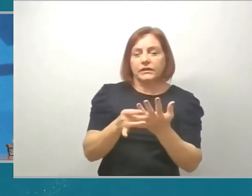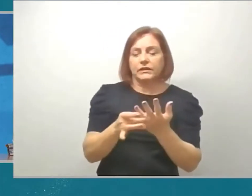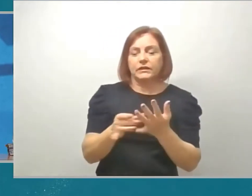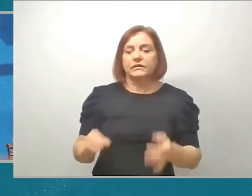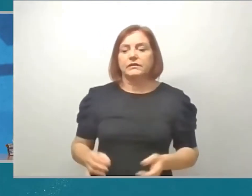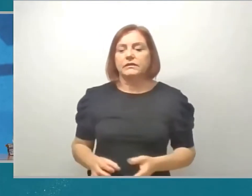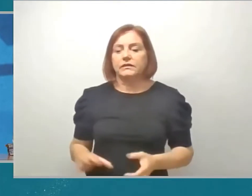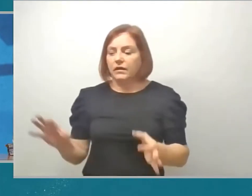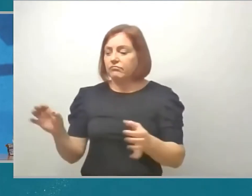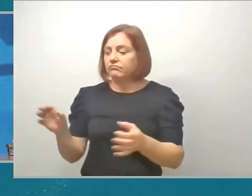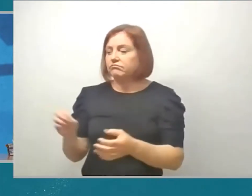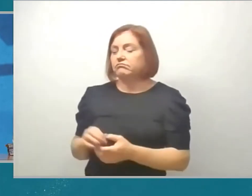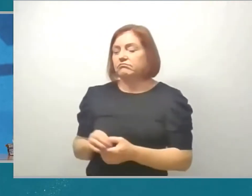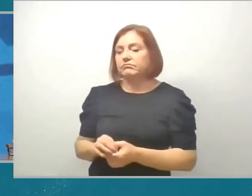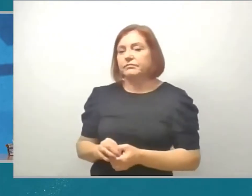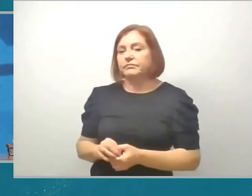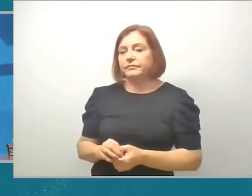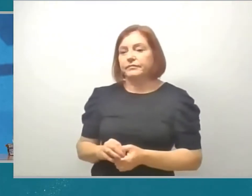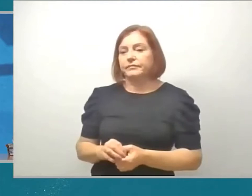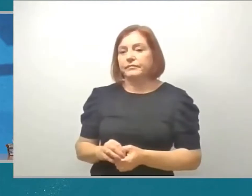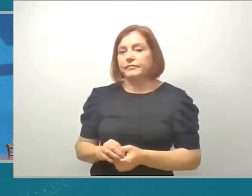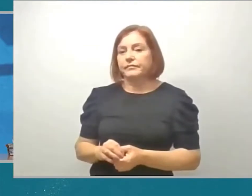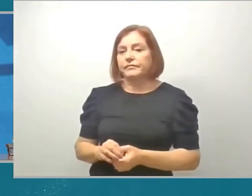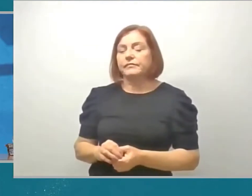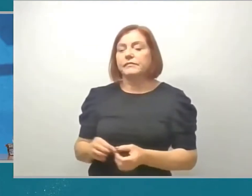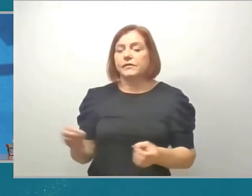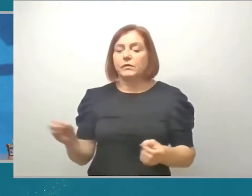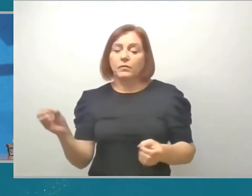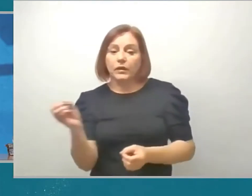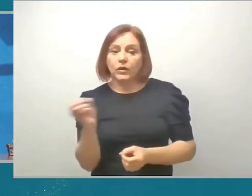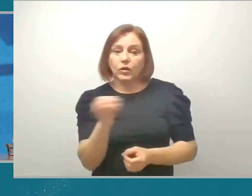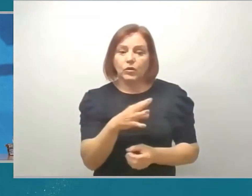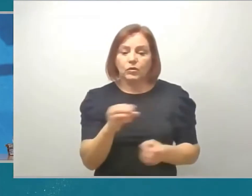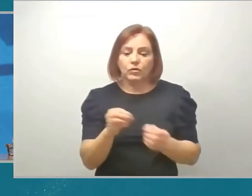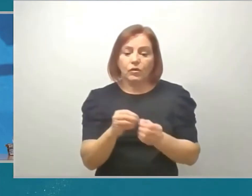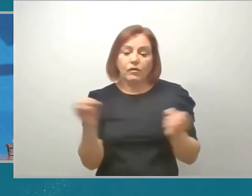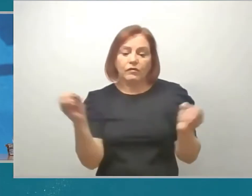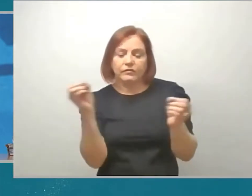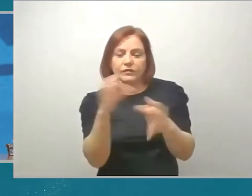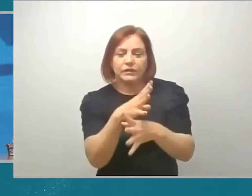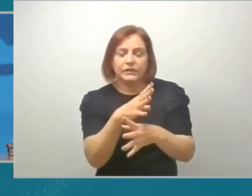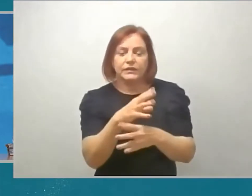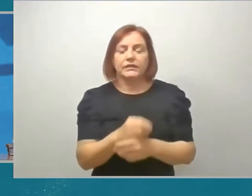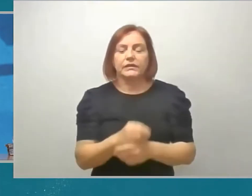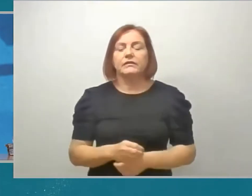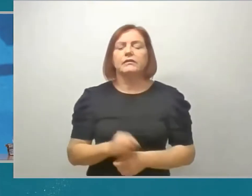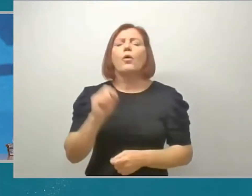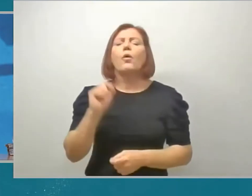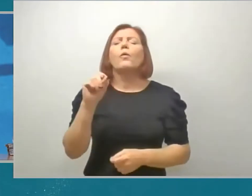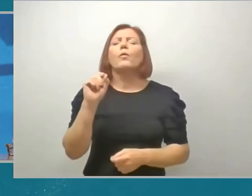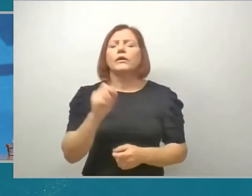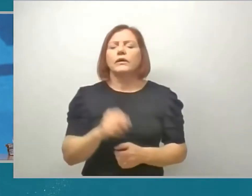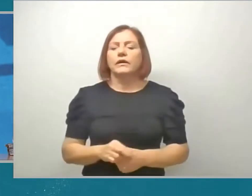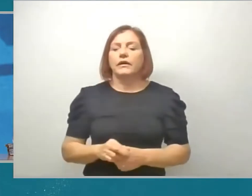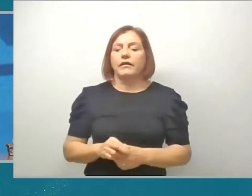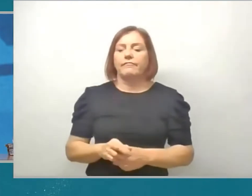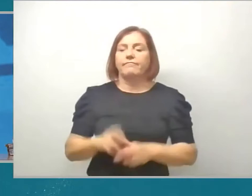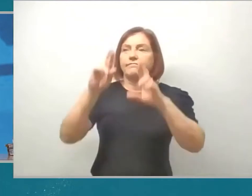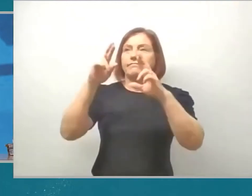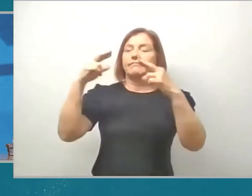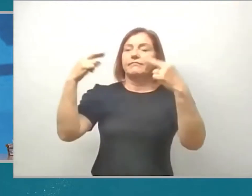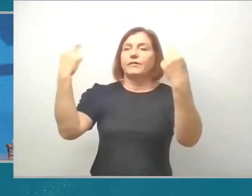esse é, então, o reino dos céus. Nós temos esse poder, somos novos, né?